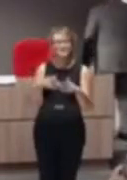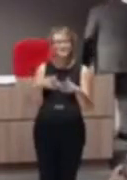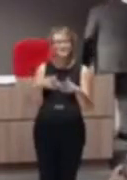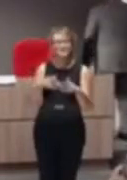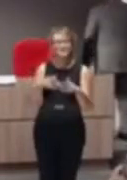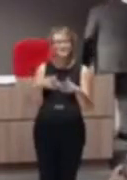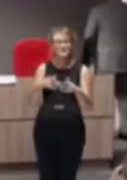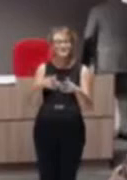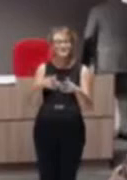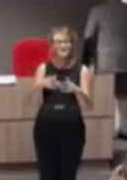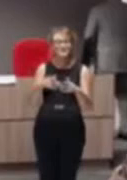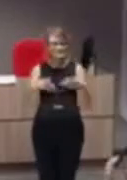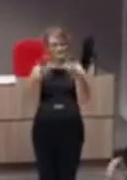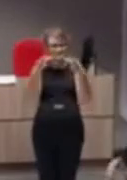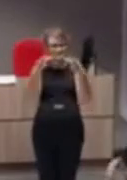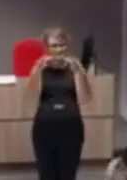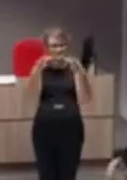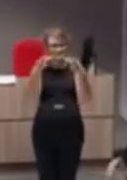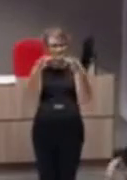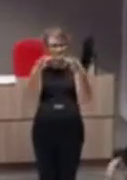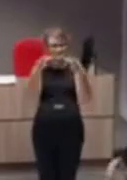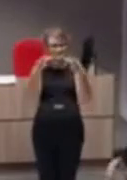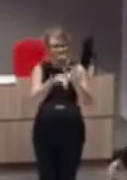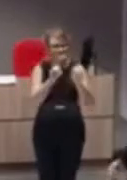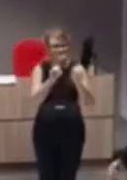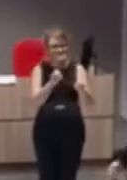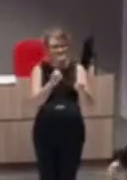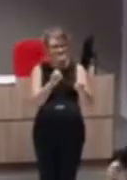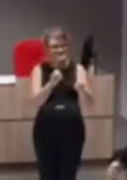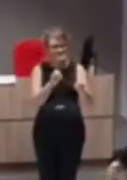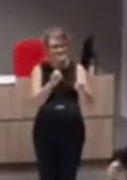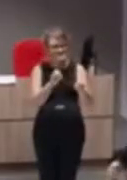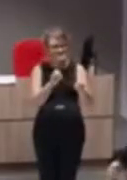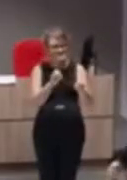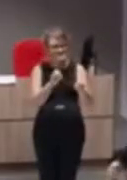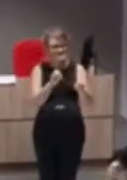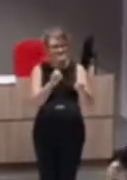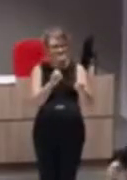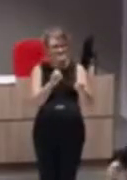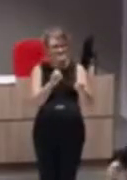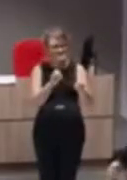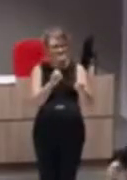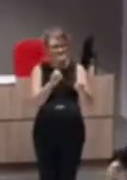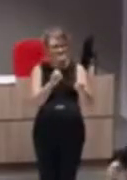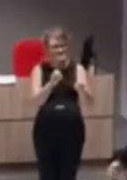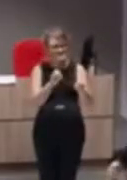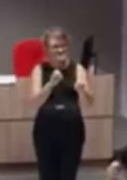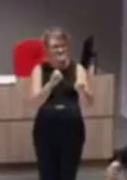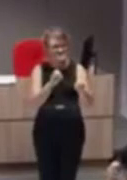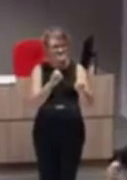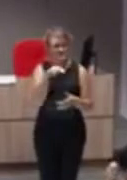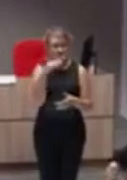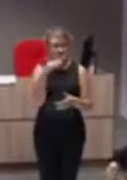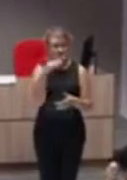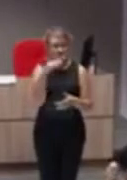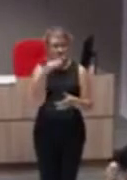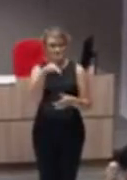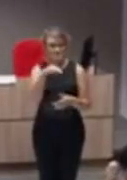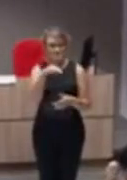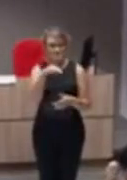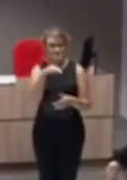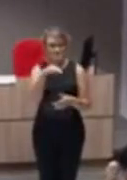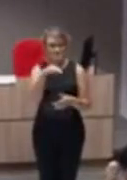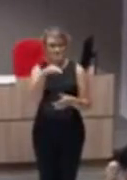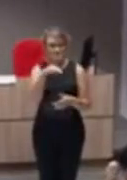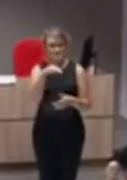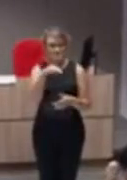são os programas que deveriam existir numa unidade hospitalar, que estão previstos na NR32, que agora está em